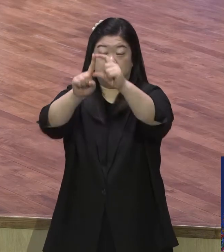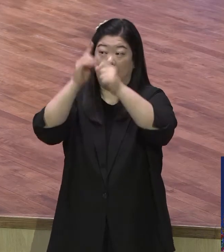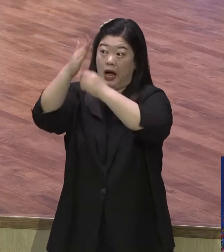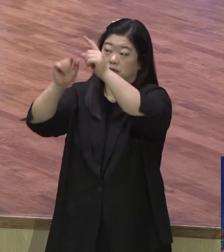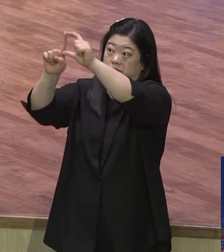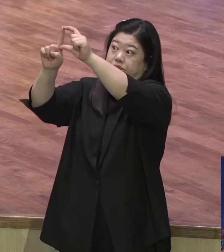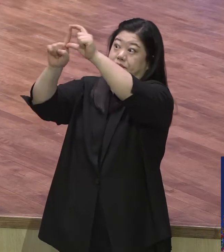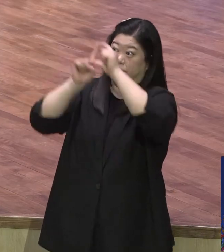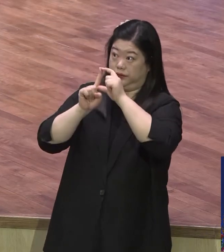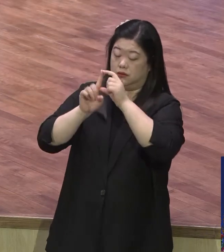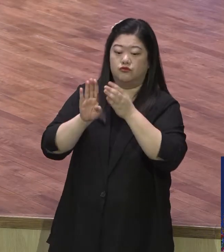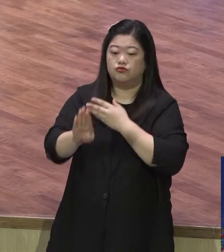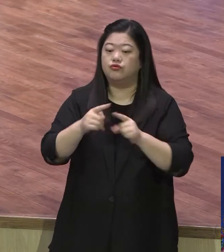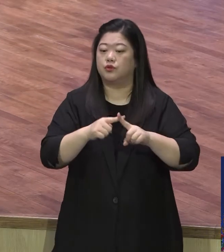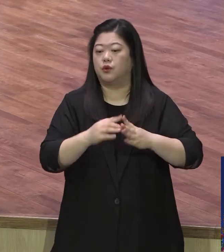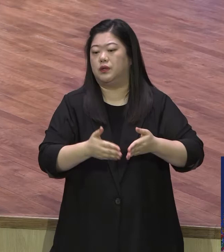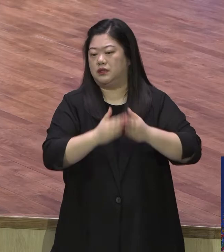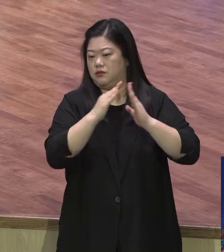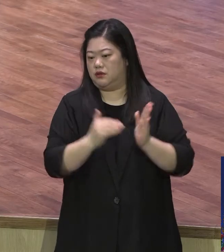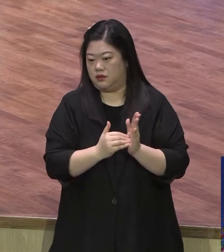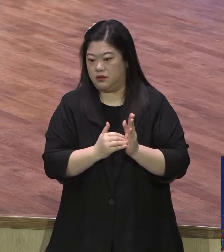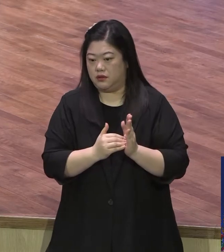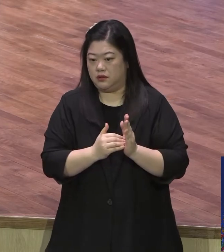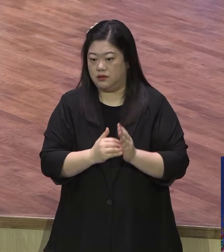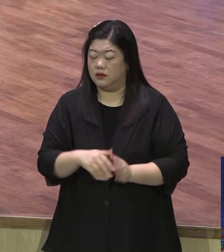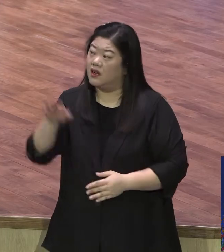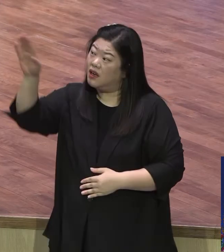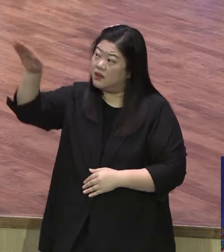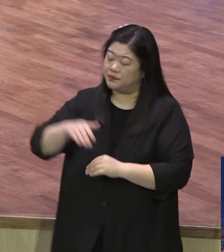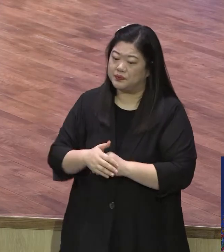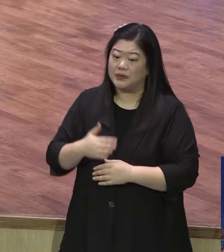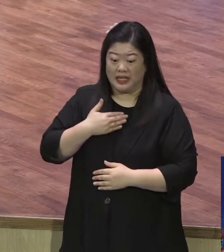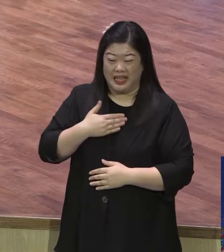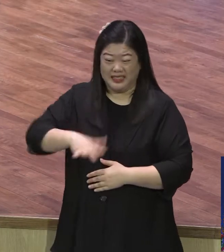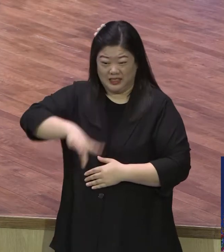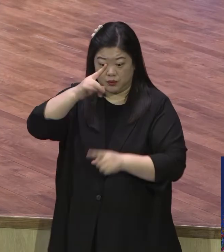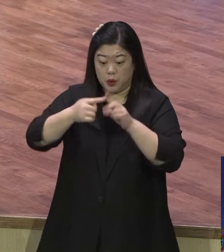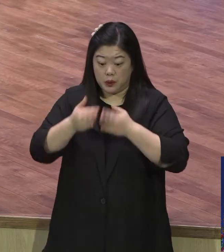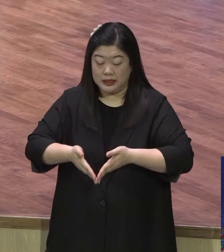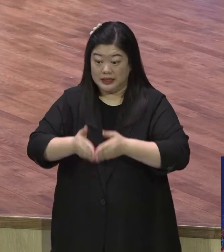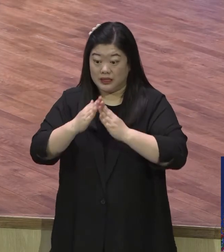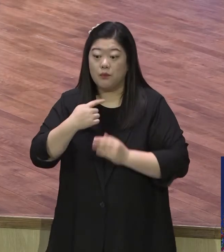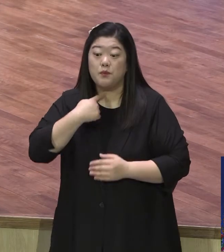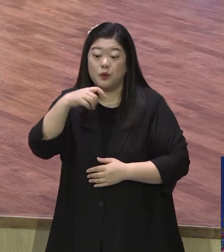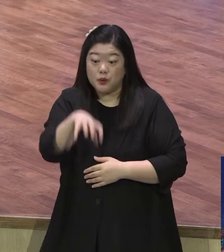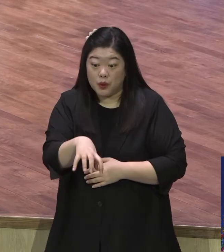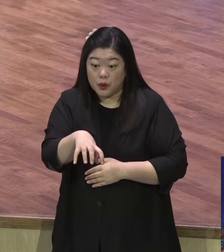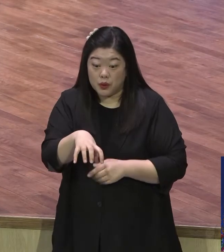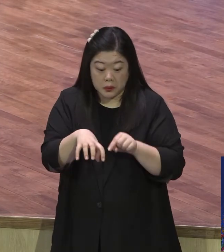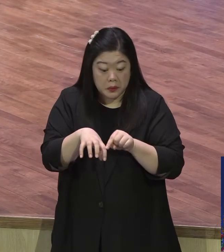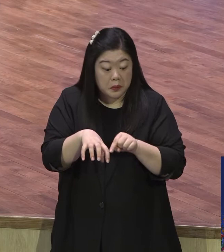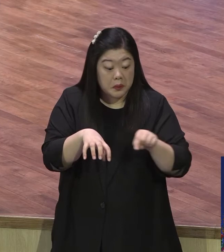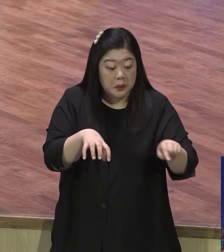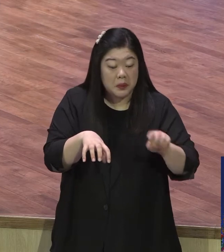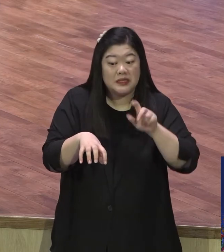하나님 15분 그리면 여의도 선보 교회 30분 안에 사랑의 온누리 교회